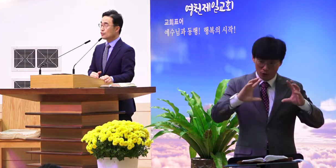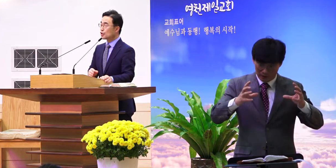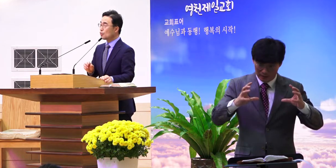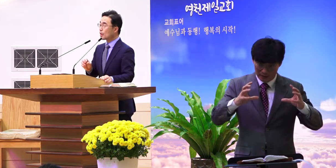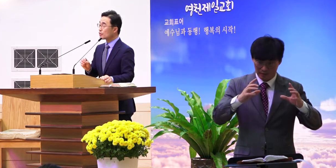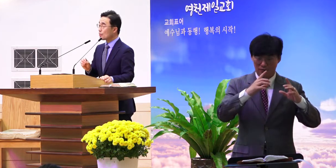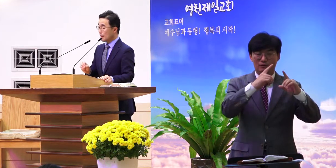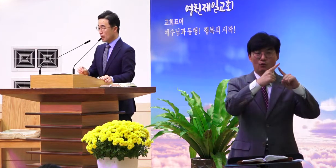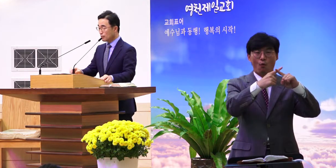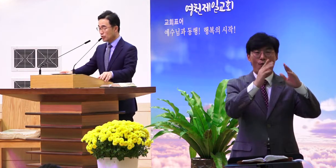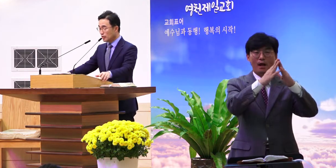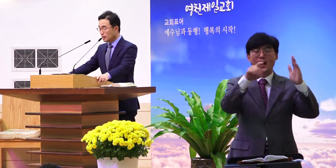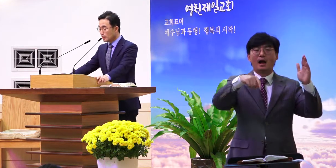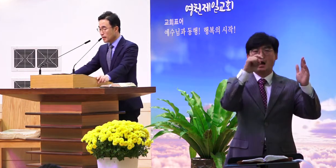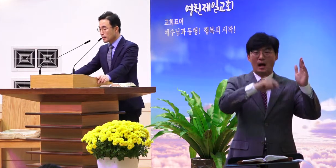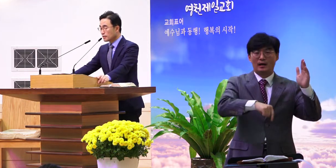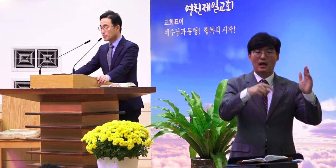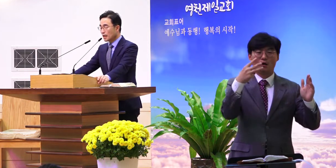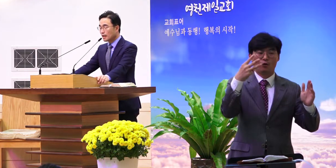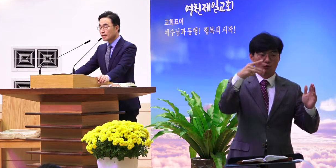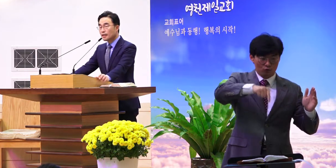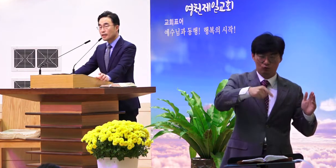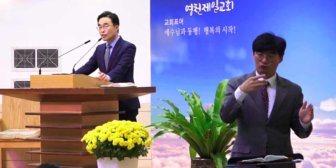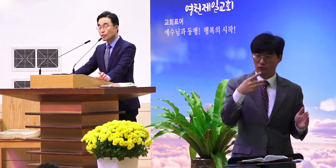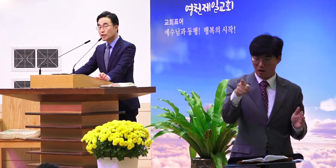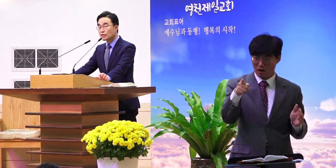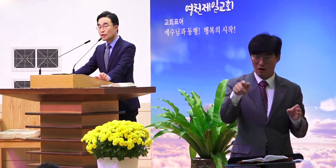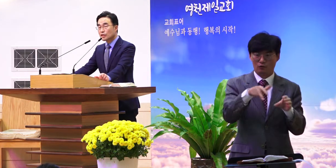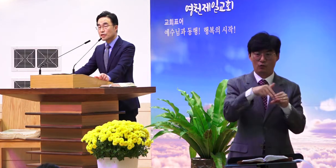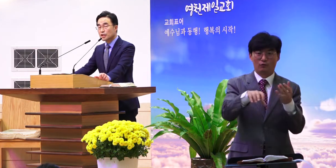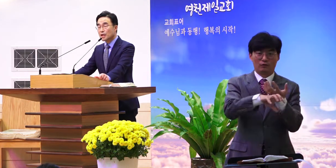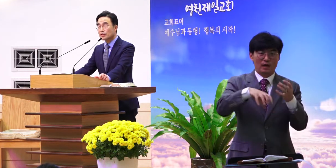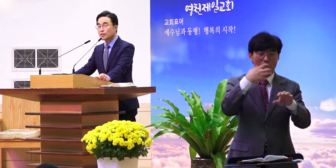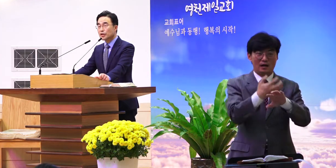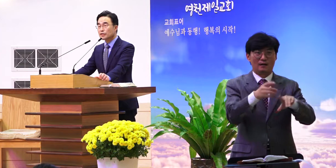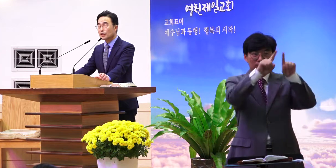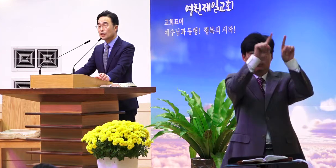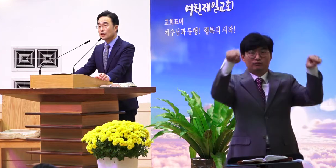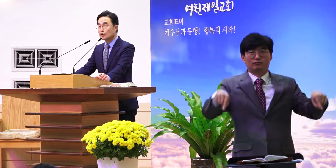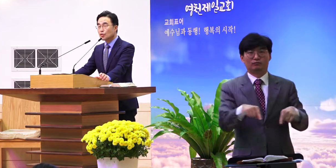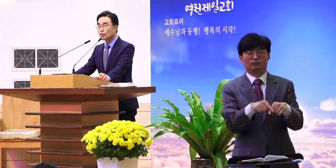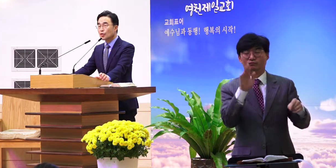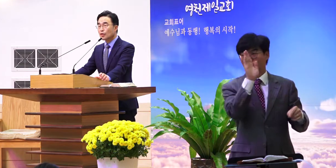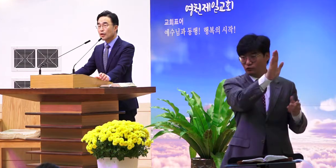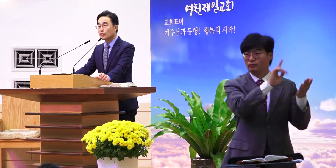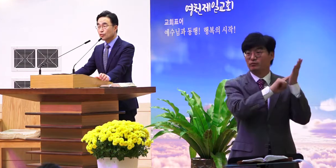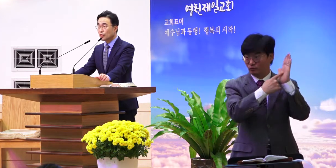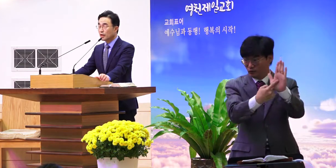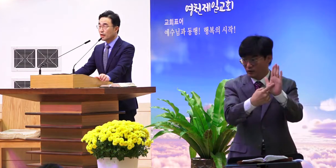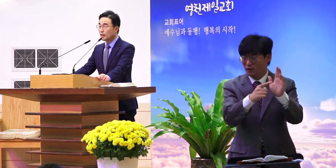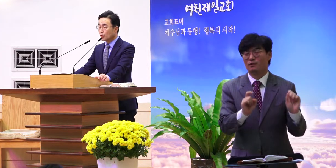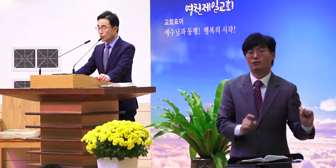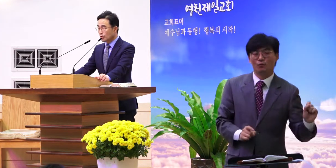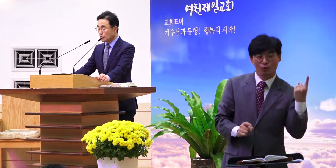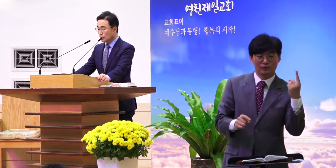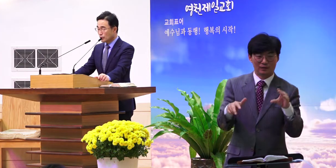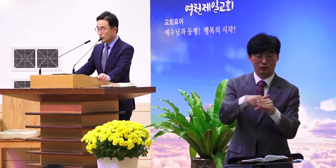루터가 95개조 방방문을 게시했습니다. 그러면서 그것이 시발점이 되어서 종교개혁